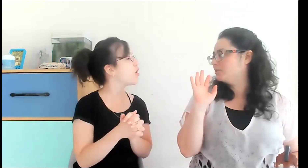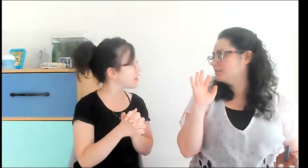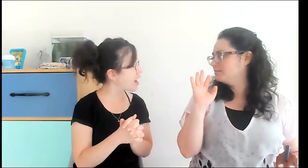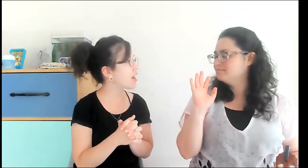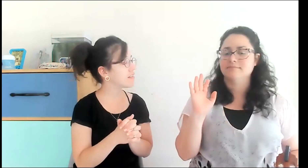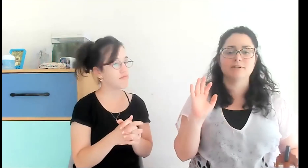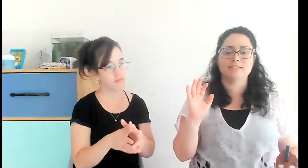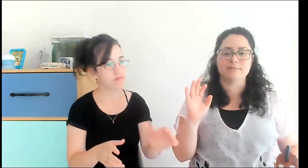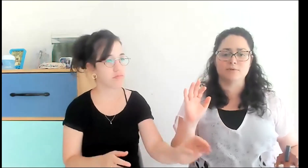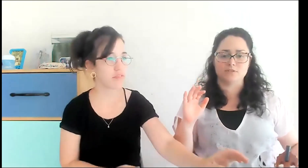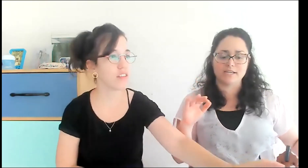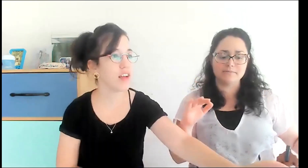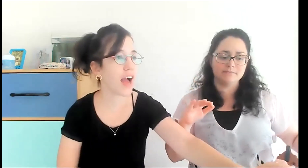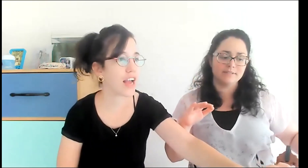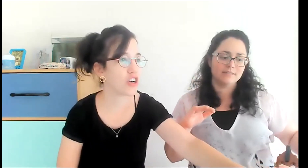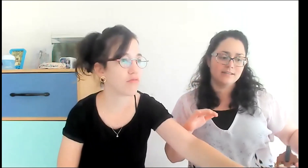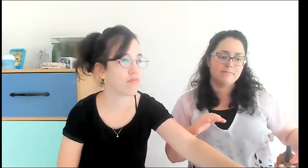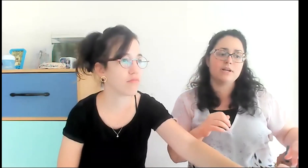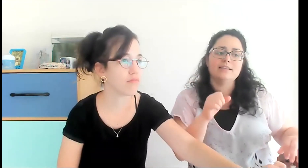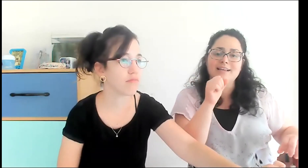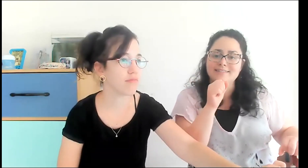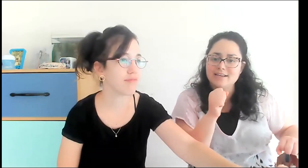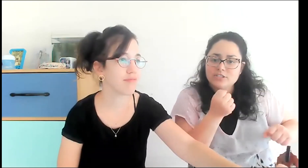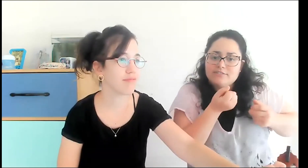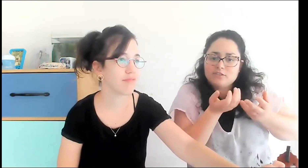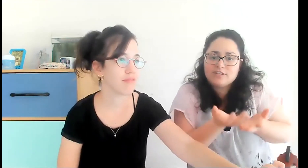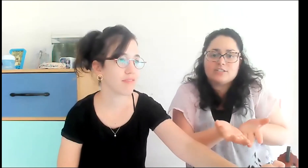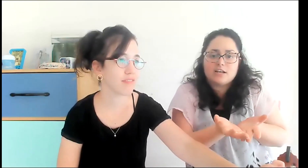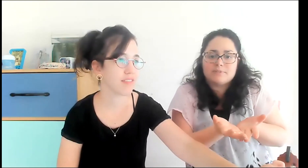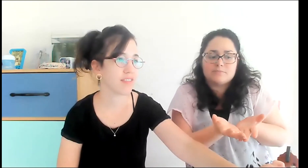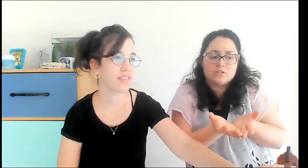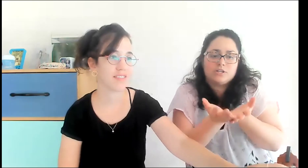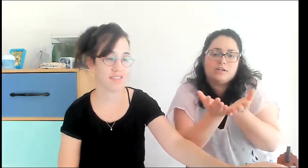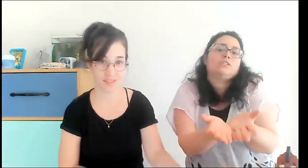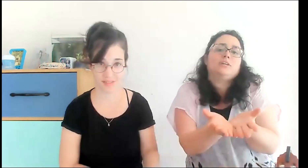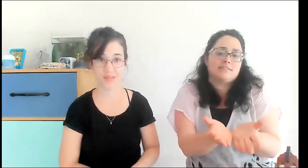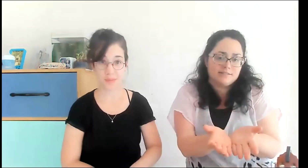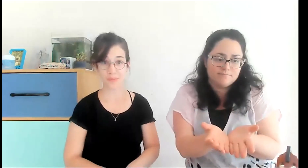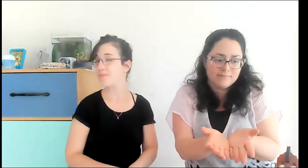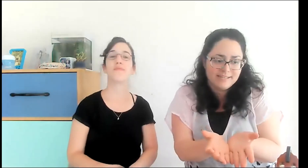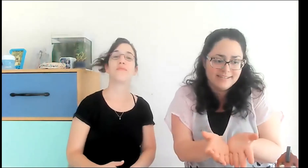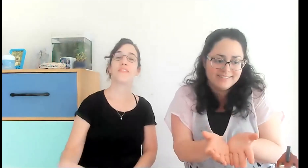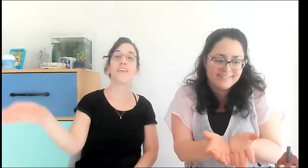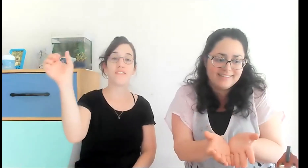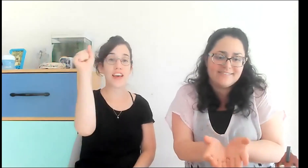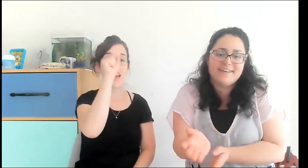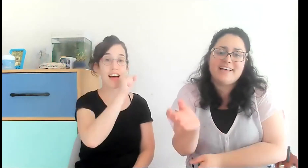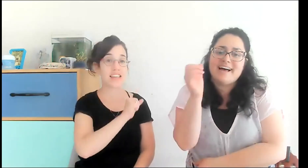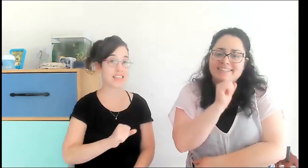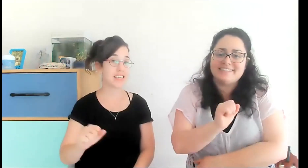השיר. יאללה. בוא נעשה פזמון, זוכרים? רעיון. בוא נגיד על זה השיר ונוביל ישר לפזמון של השיר הזה. ועל זה